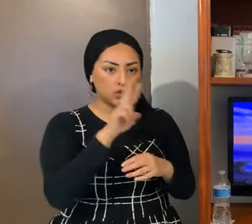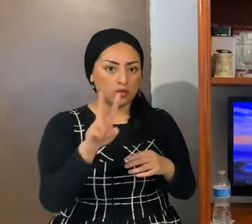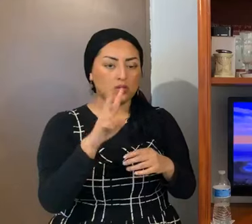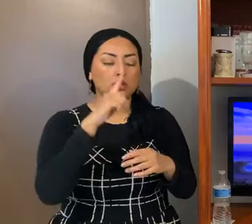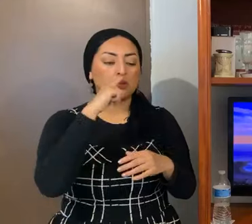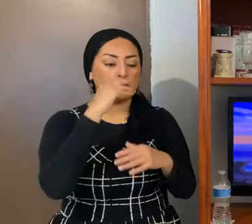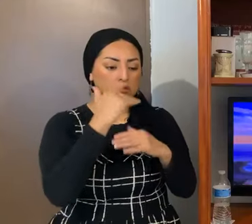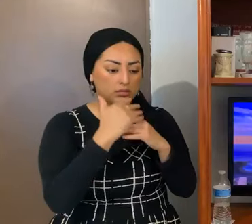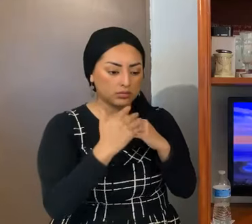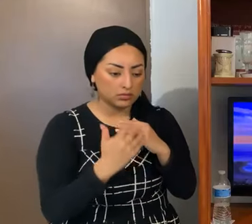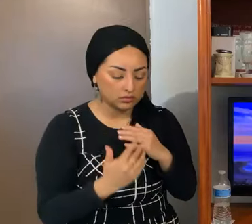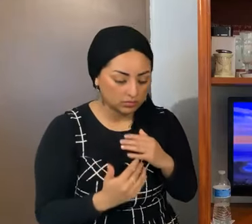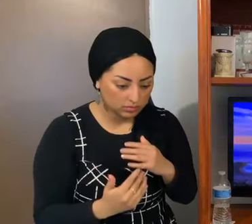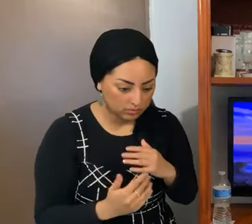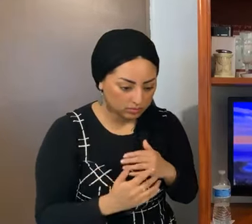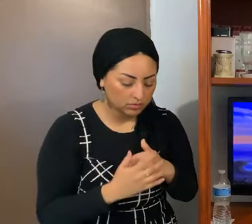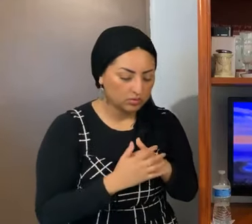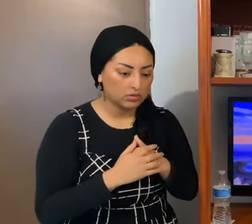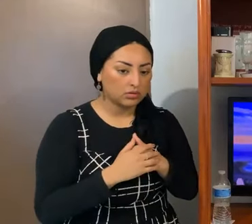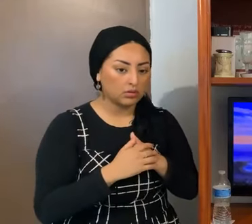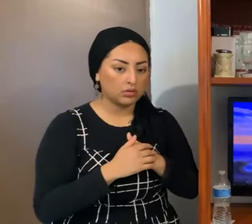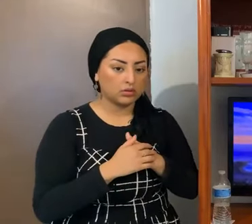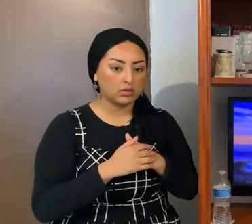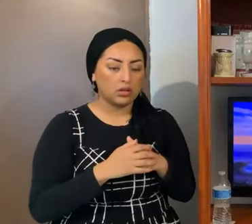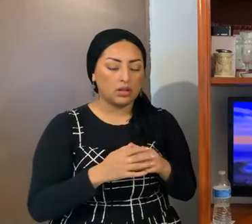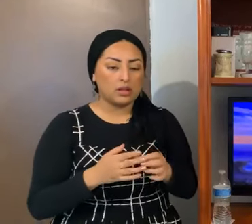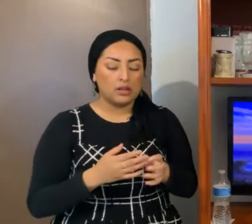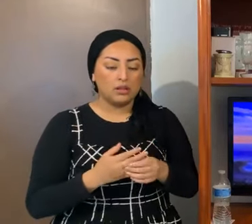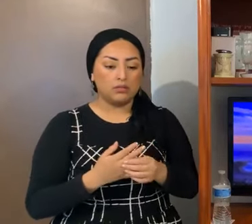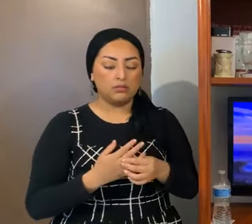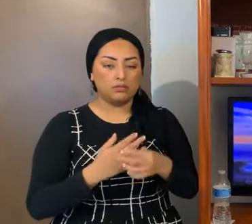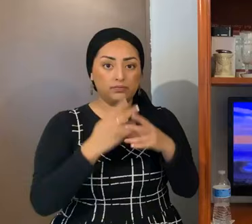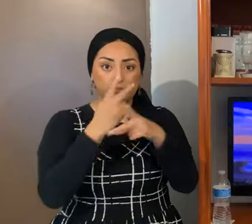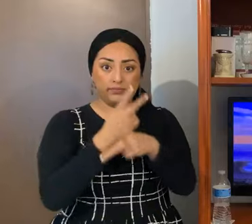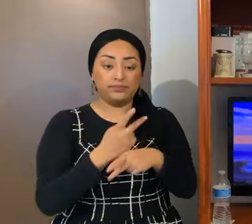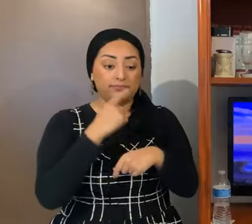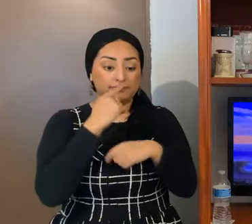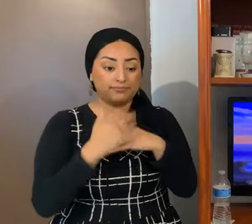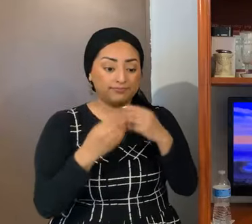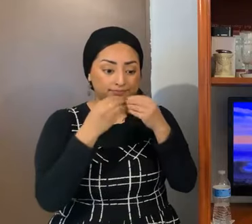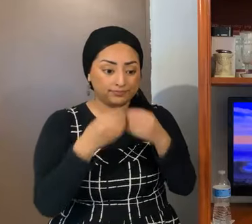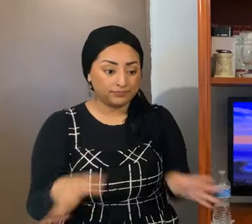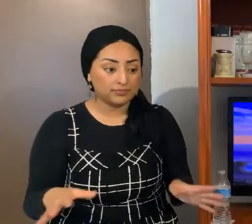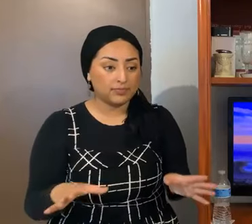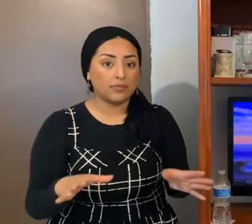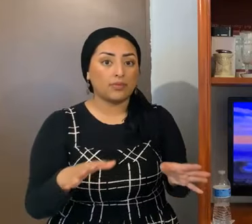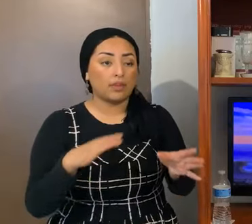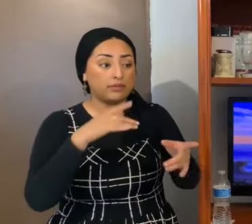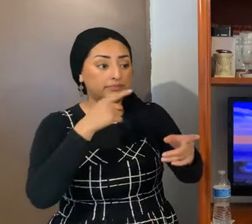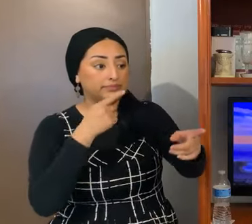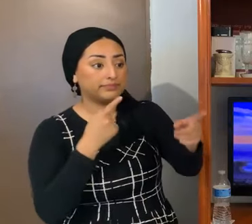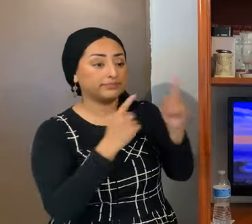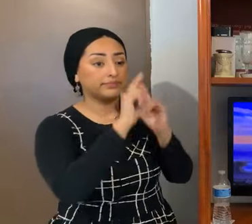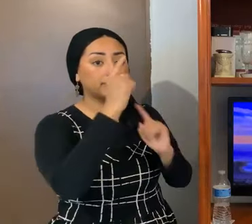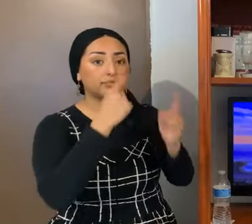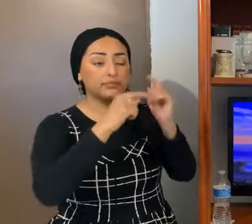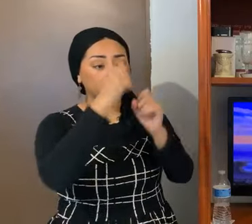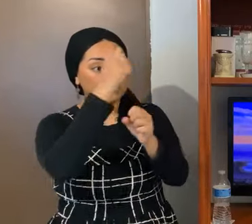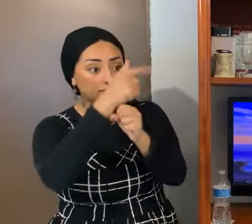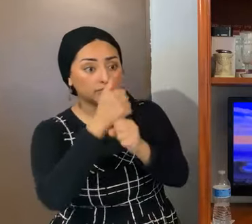sangre, hablar mal de los otros, ser homicida de los hermanos, oprimir a la viuda, al huérfano, al menesteroso. Son los primeros